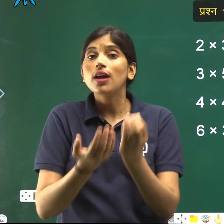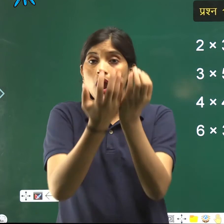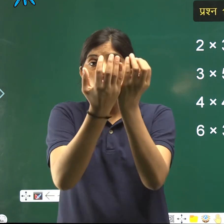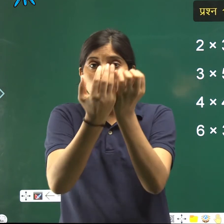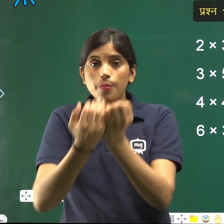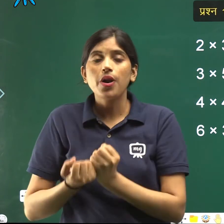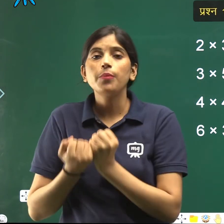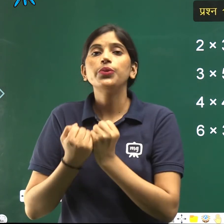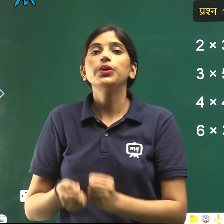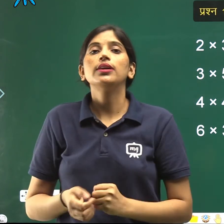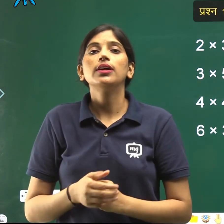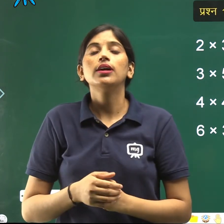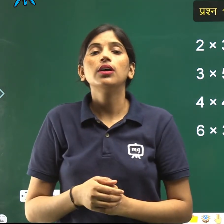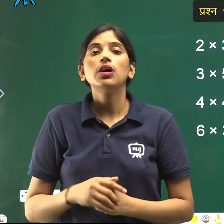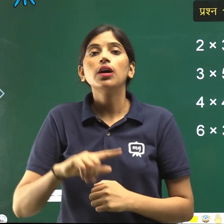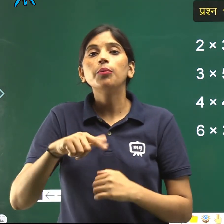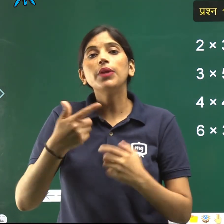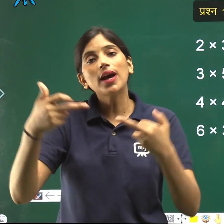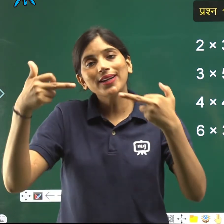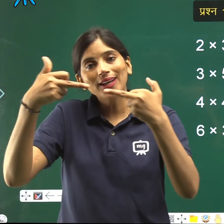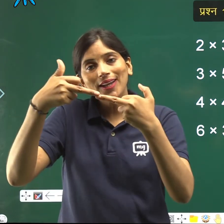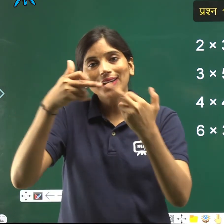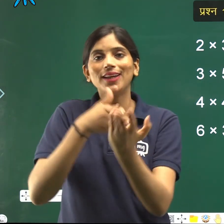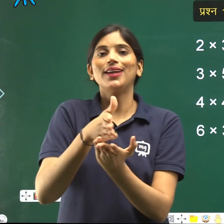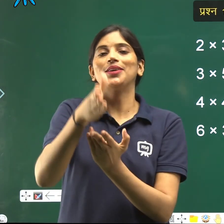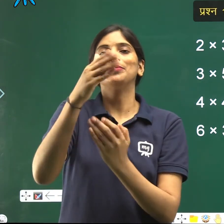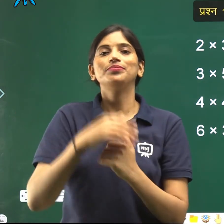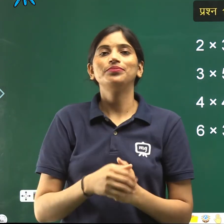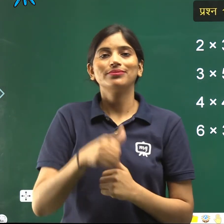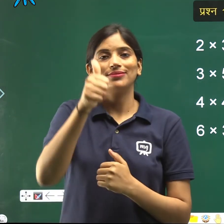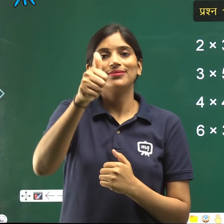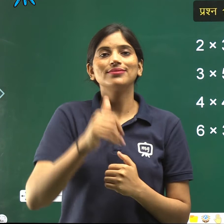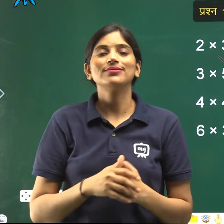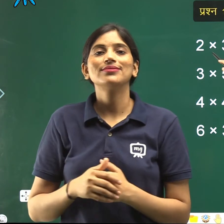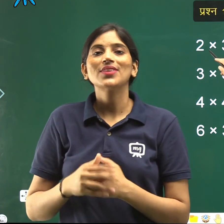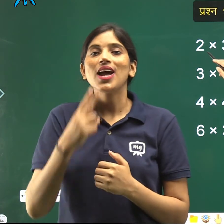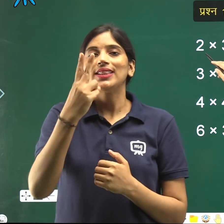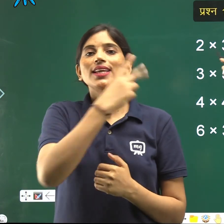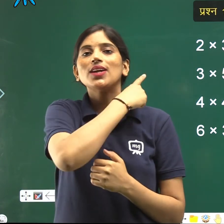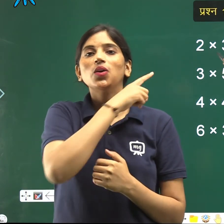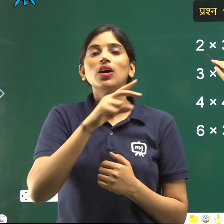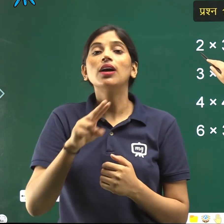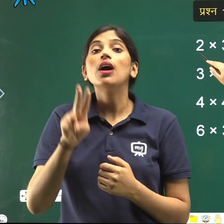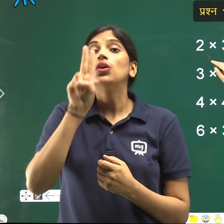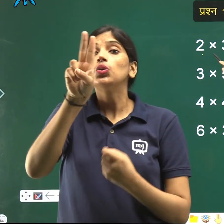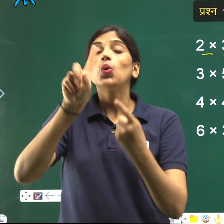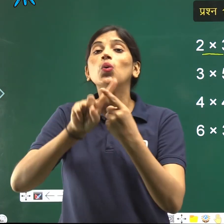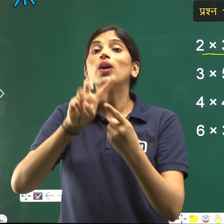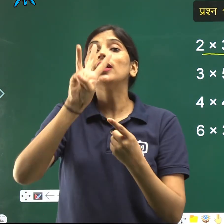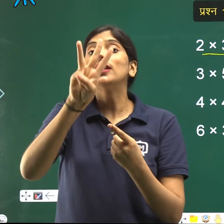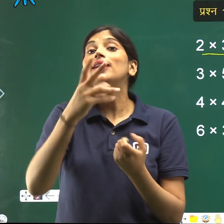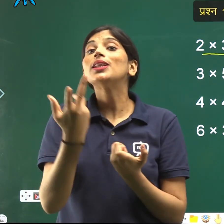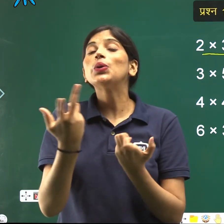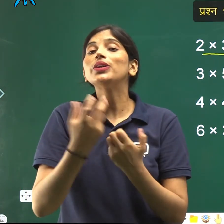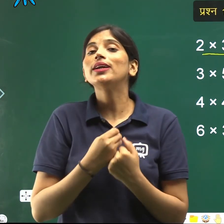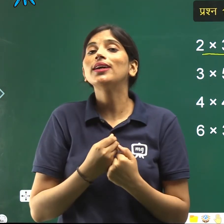आई है, उससे हम मिलान करेंगे। ठीक है? देखो, 2 गुणा 3 कितने